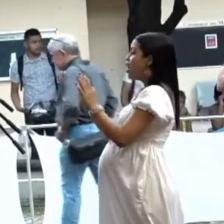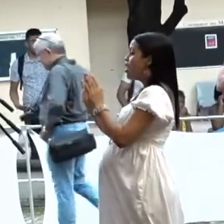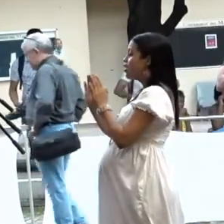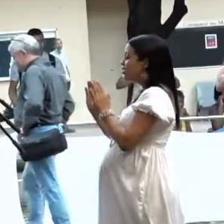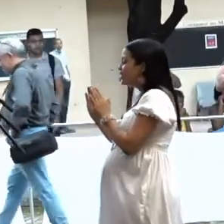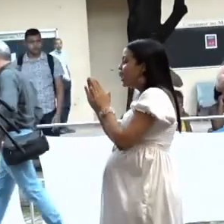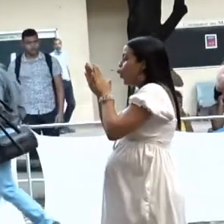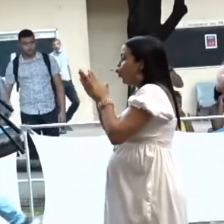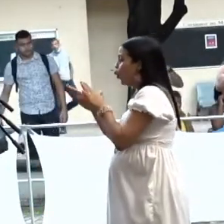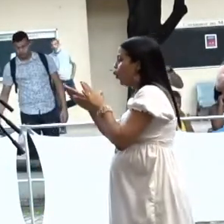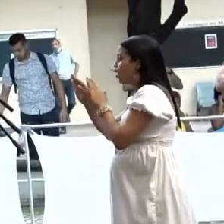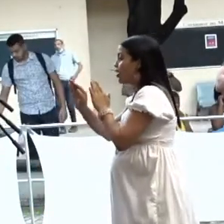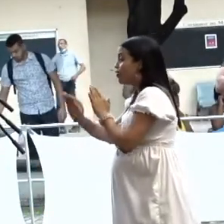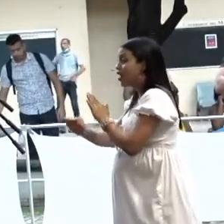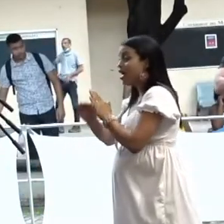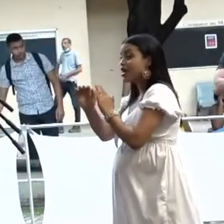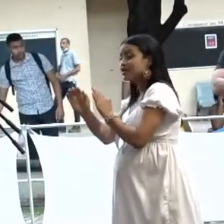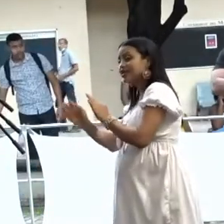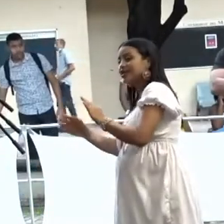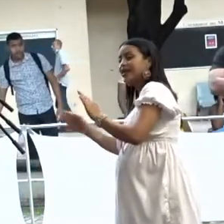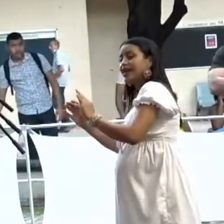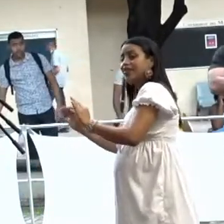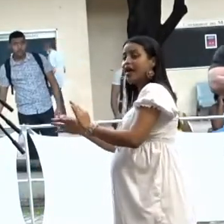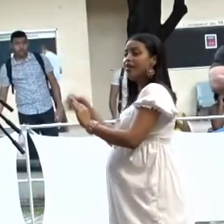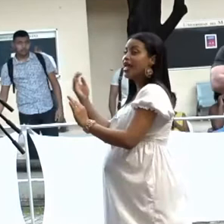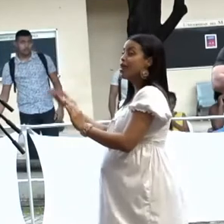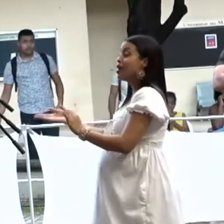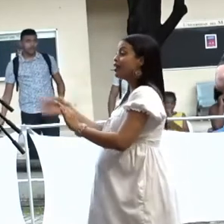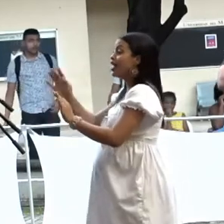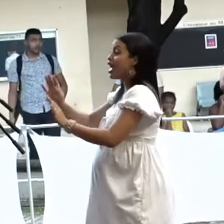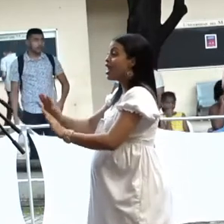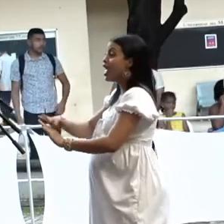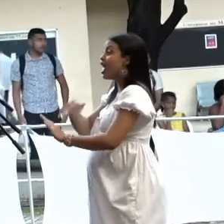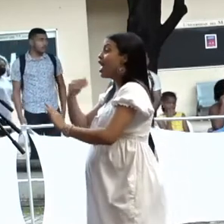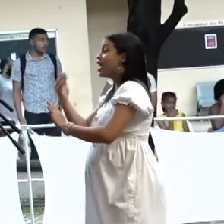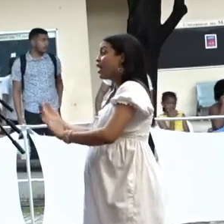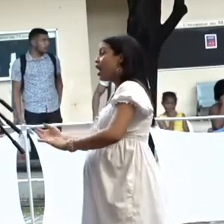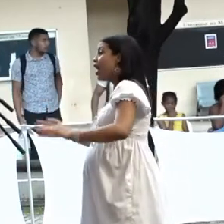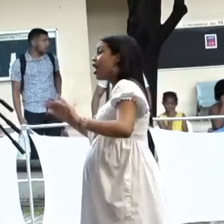saltar Universidad de